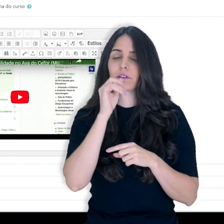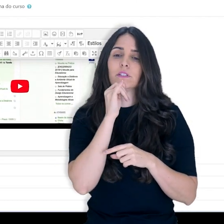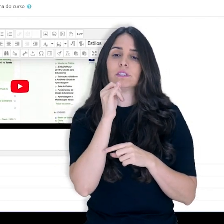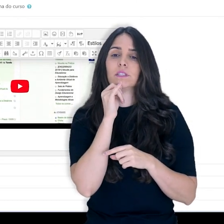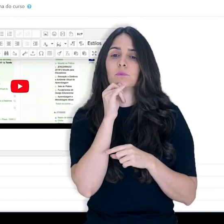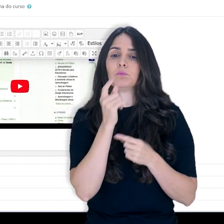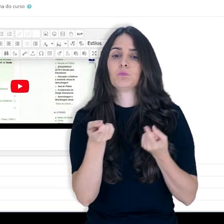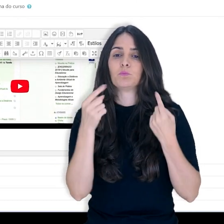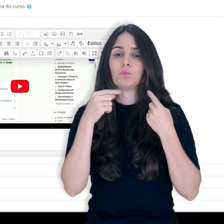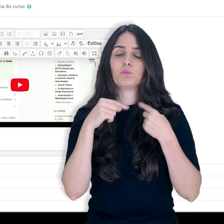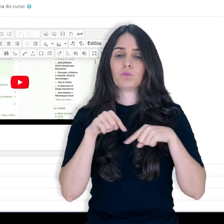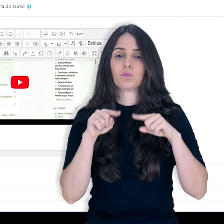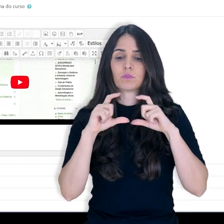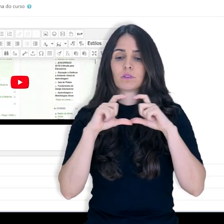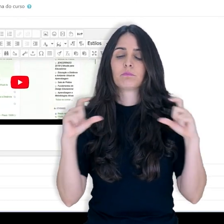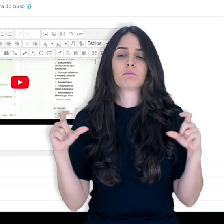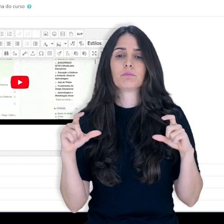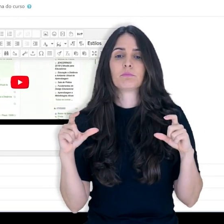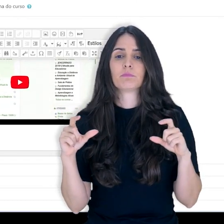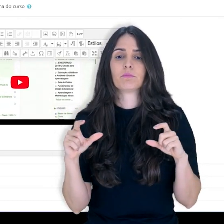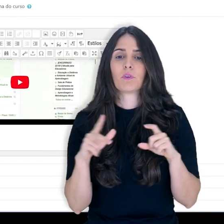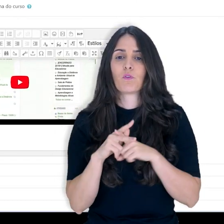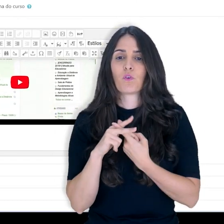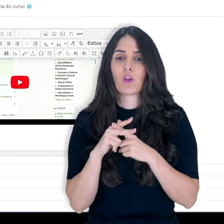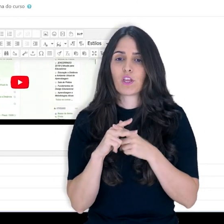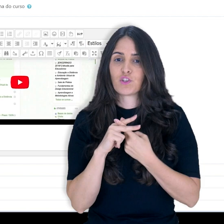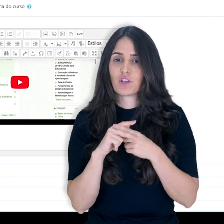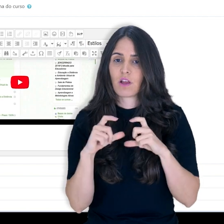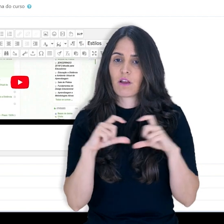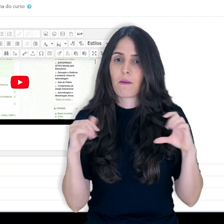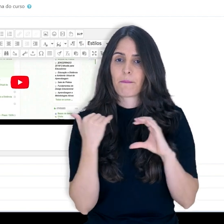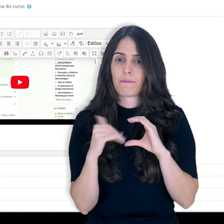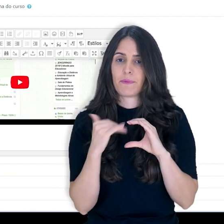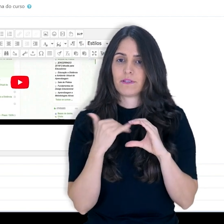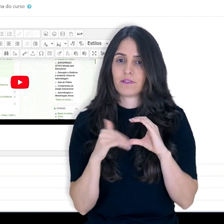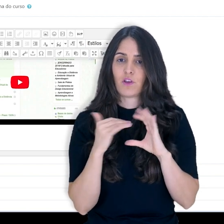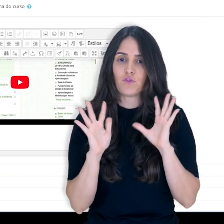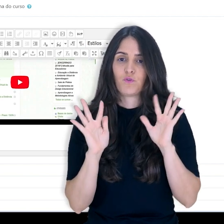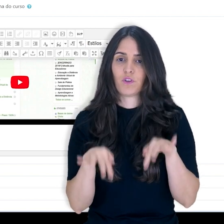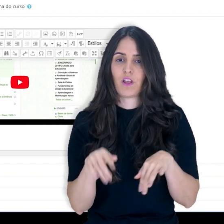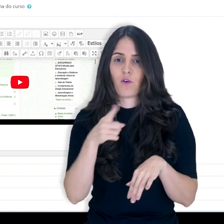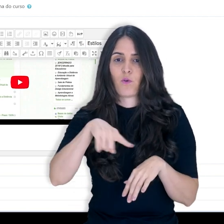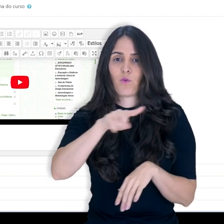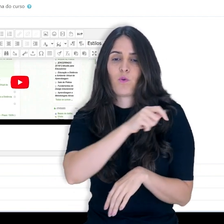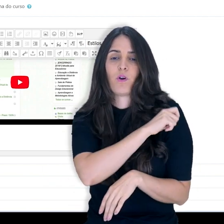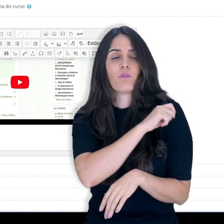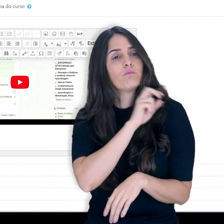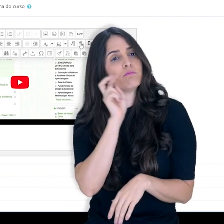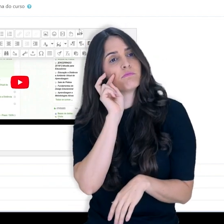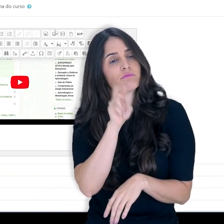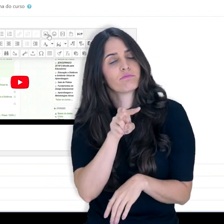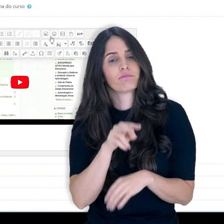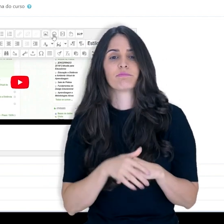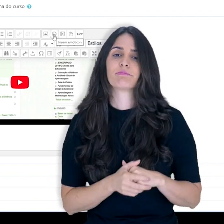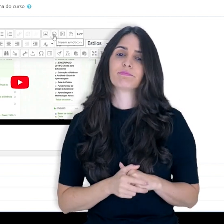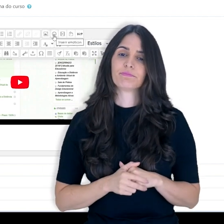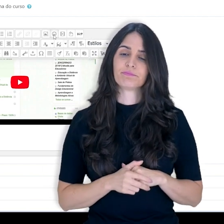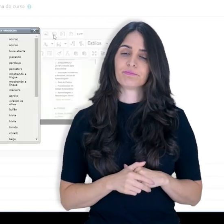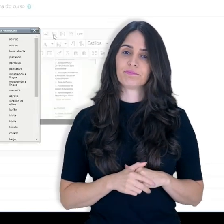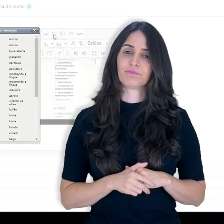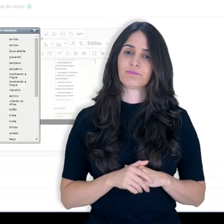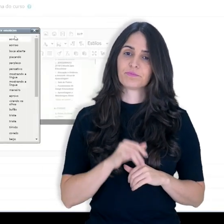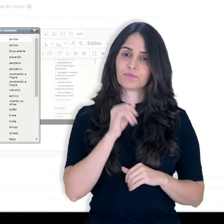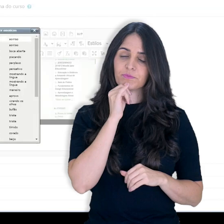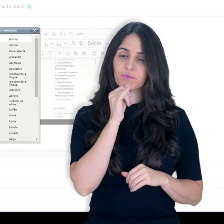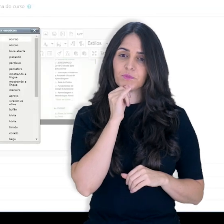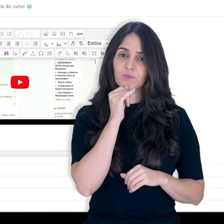exemplo aqui abaixo eu vou editar uma mensagem final para o meu aluno posso inserir por exemplo